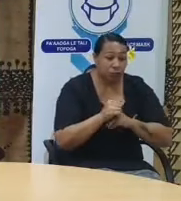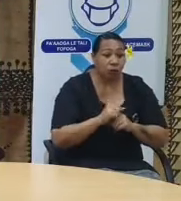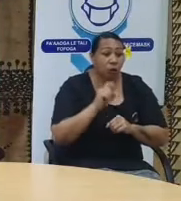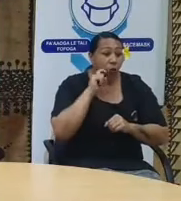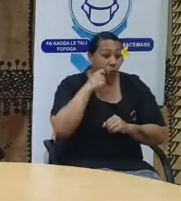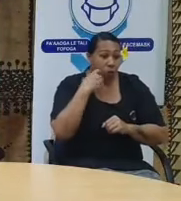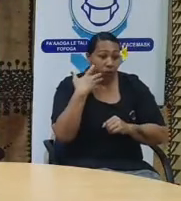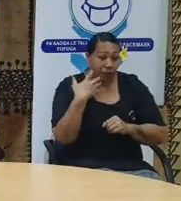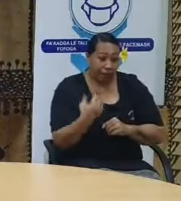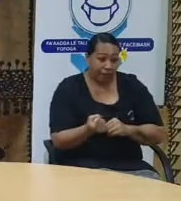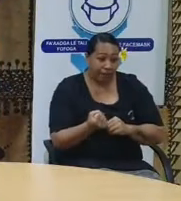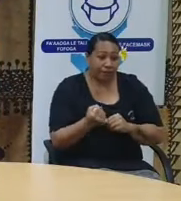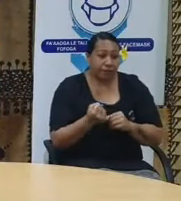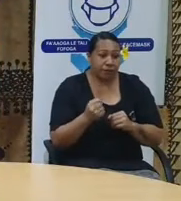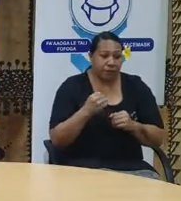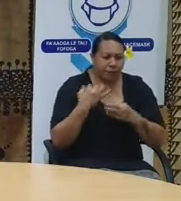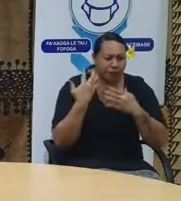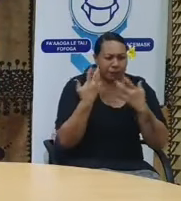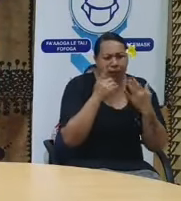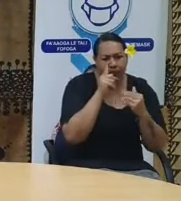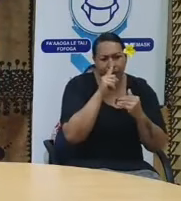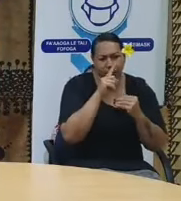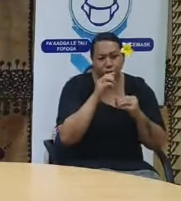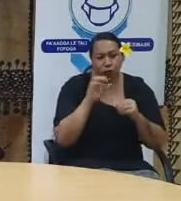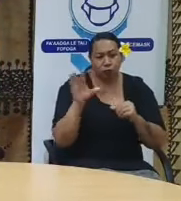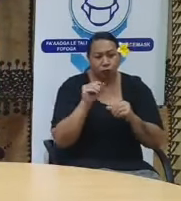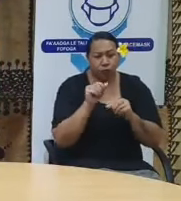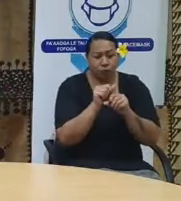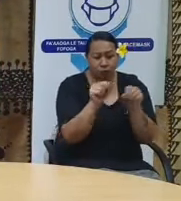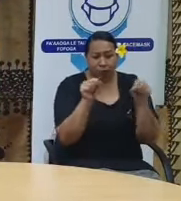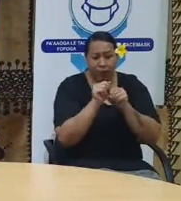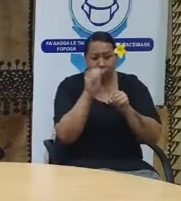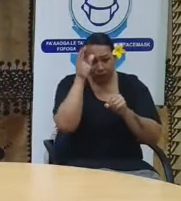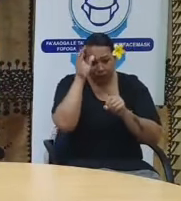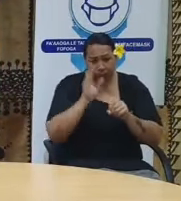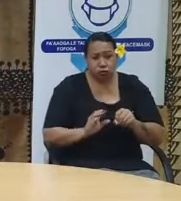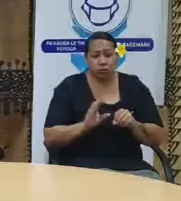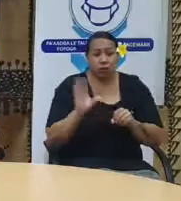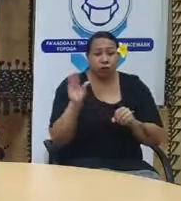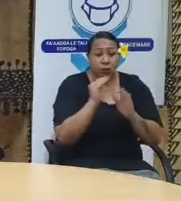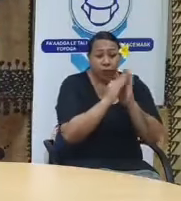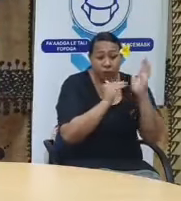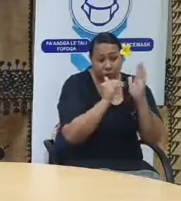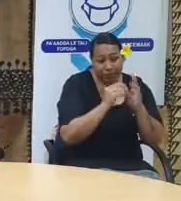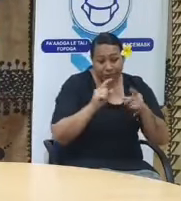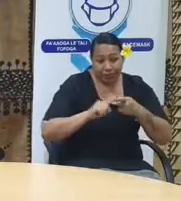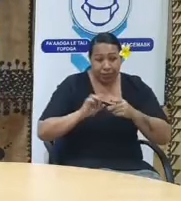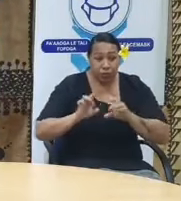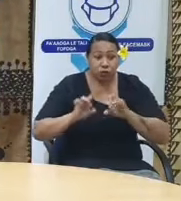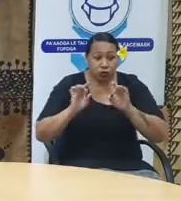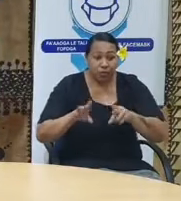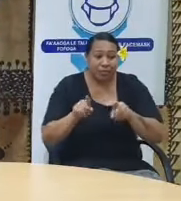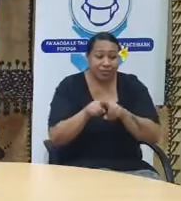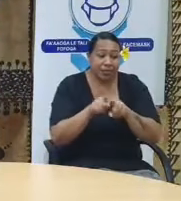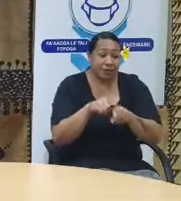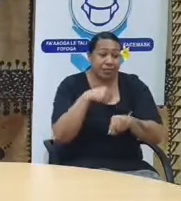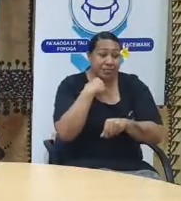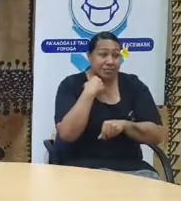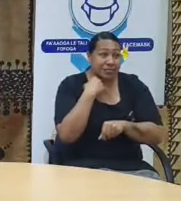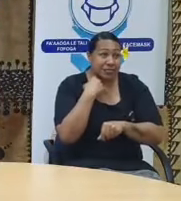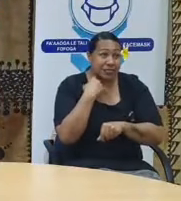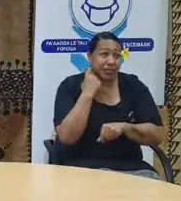tō tele o le tunu, ia tele a mai Niusila ma Australia, ia fa pena fo ila son nafi tau no mai ili si ta